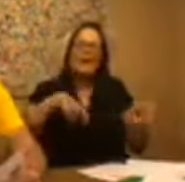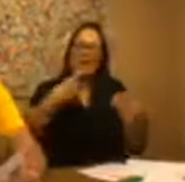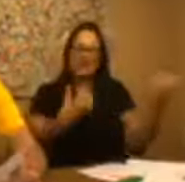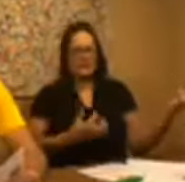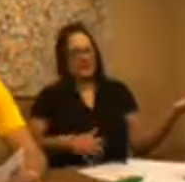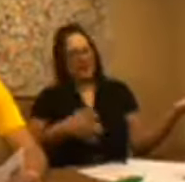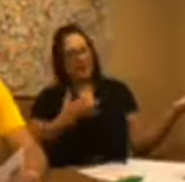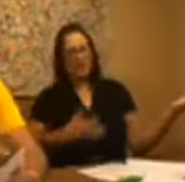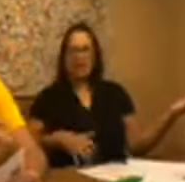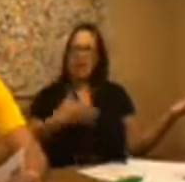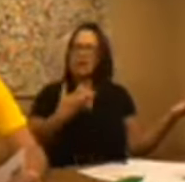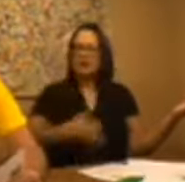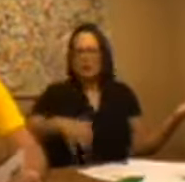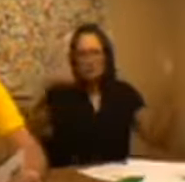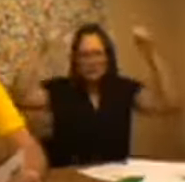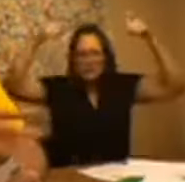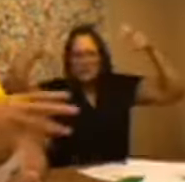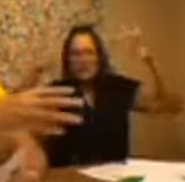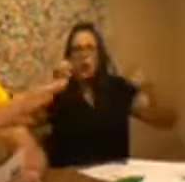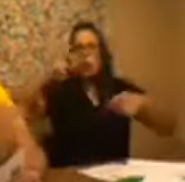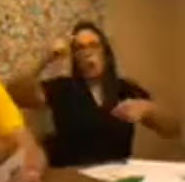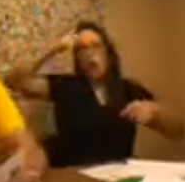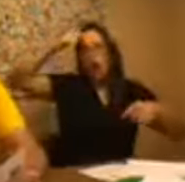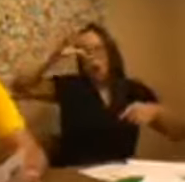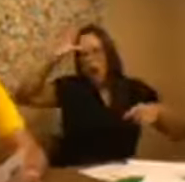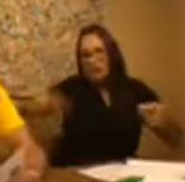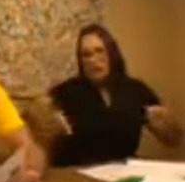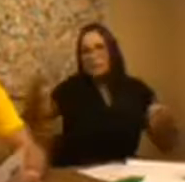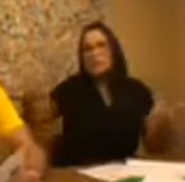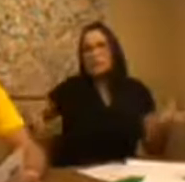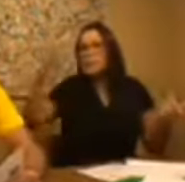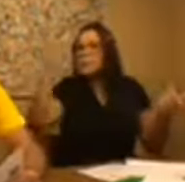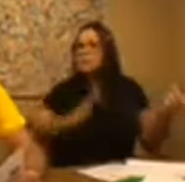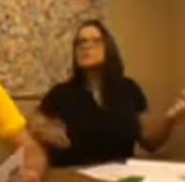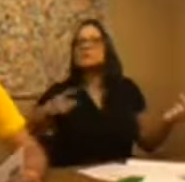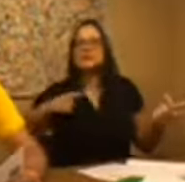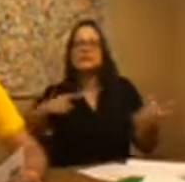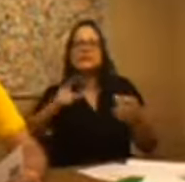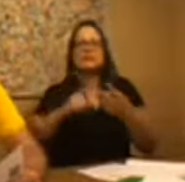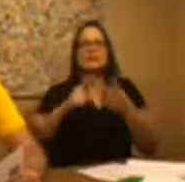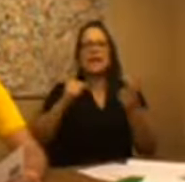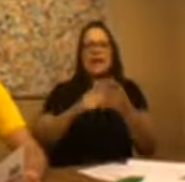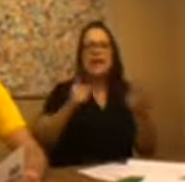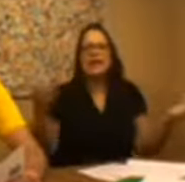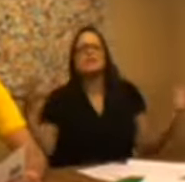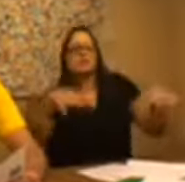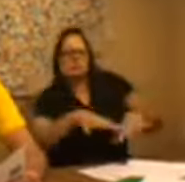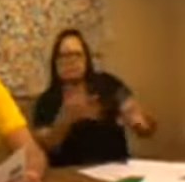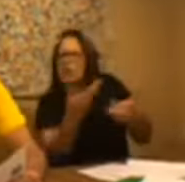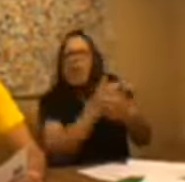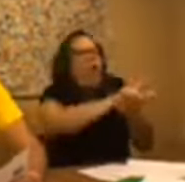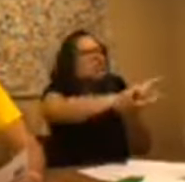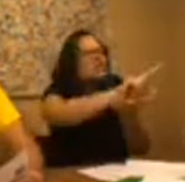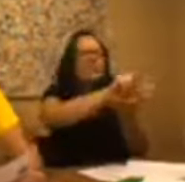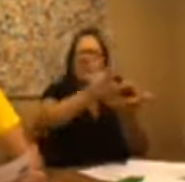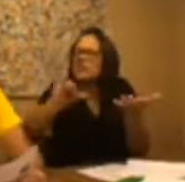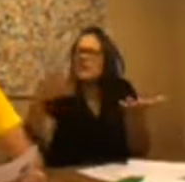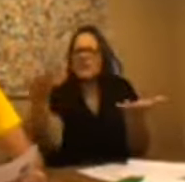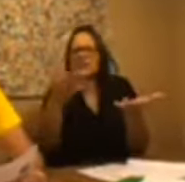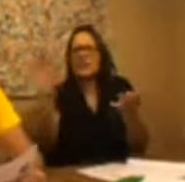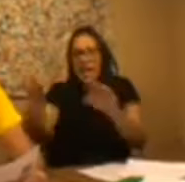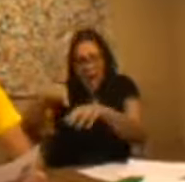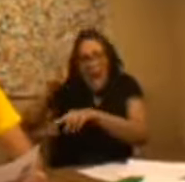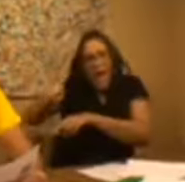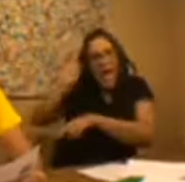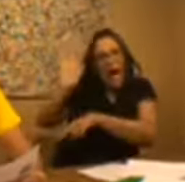a cultura afro que nós temos no brasil bastante repente quem está começando para os figurões